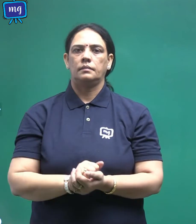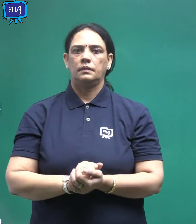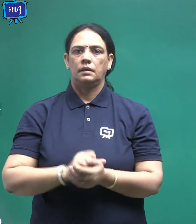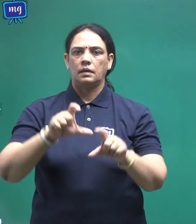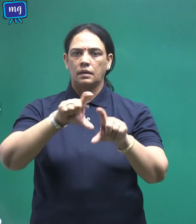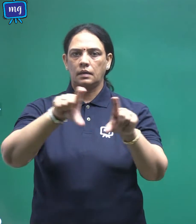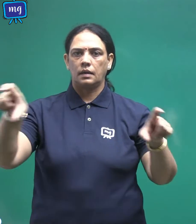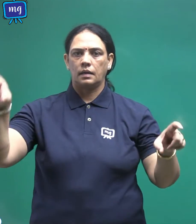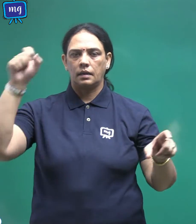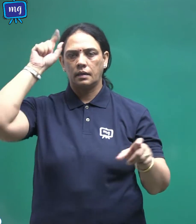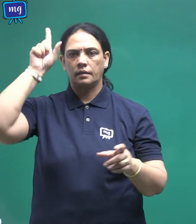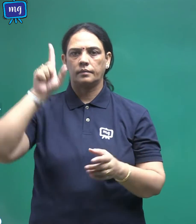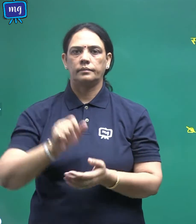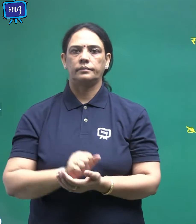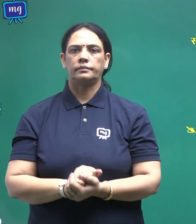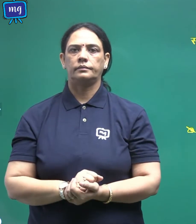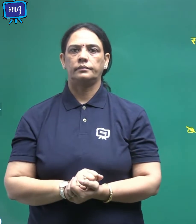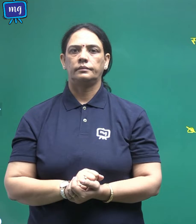समझ आ गया?